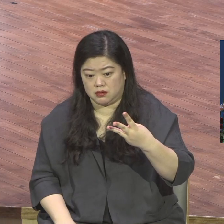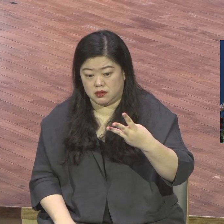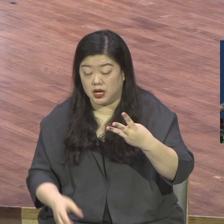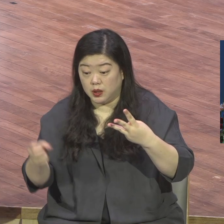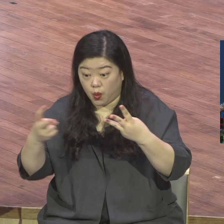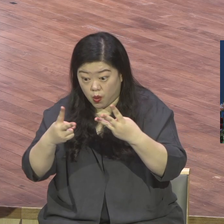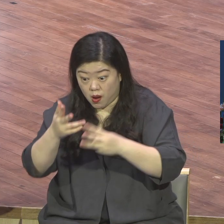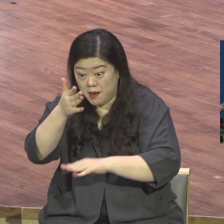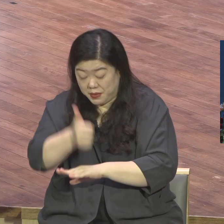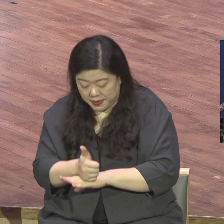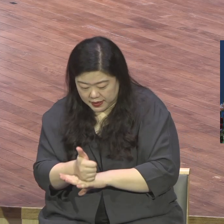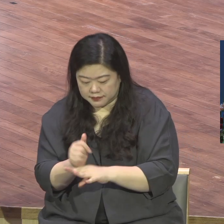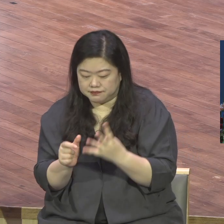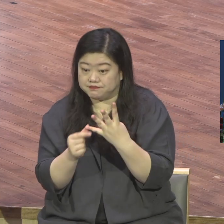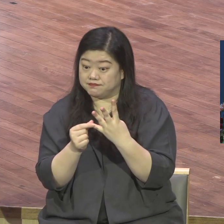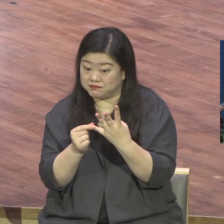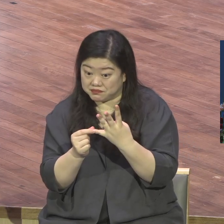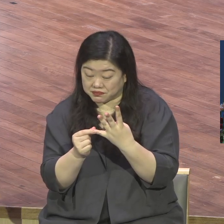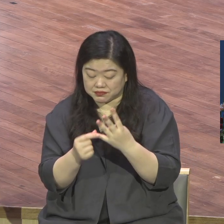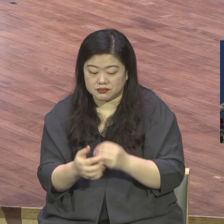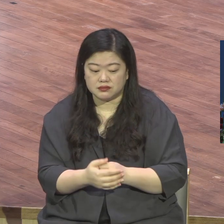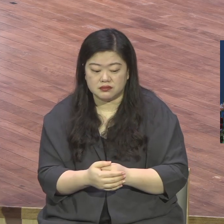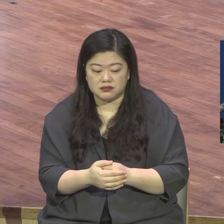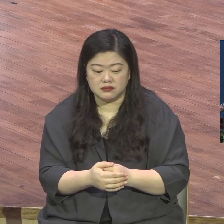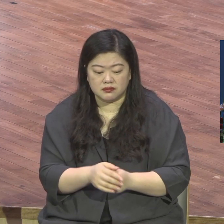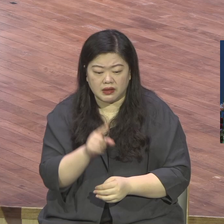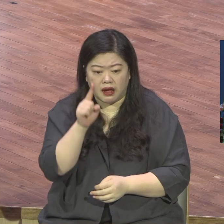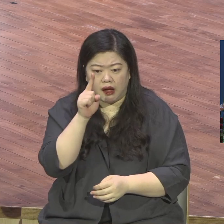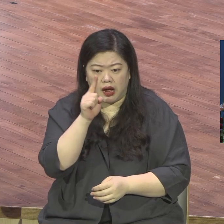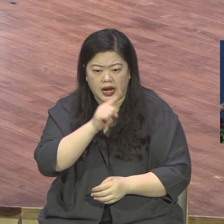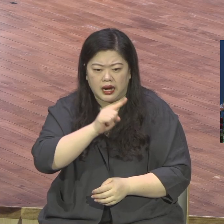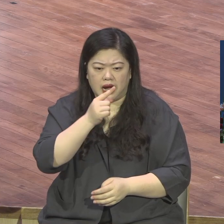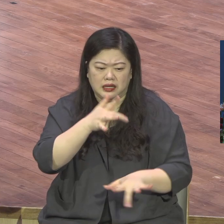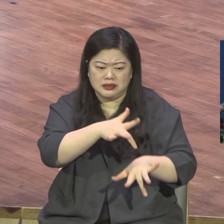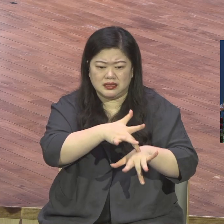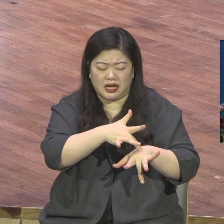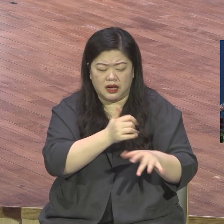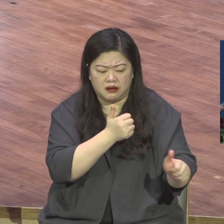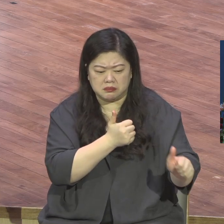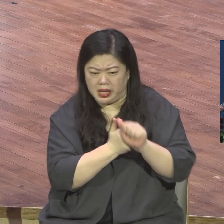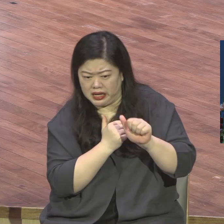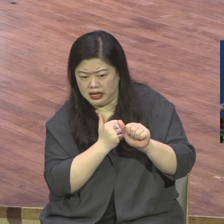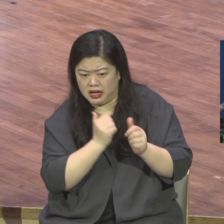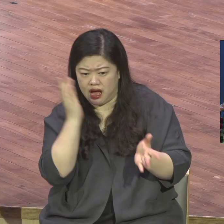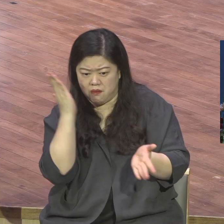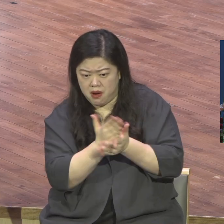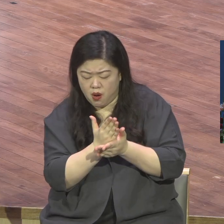결론적으로 이렇게 선언합니다. 악에게 지지 말고 선으로 악을 이기라.